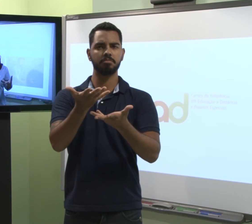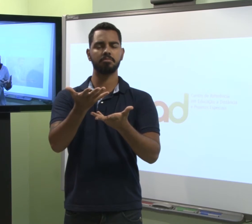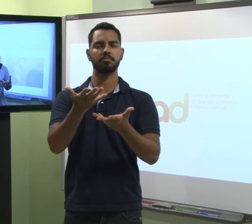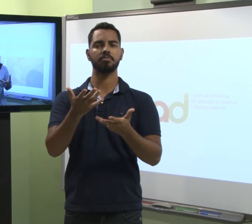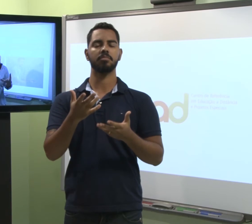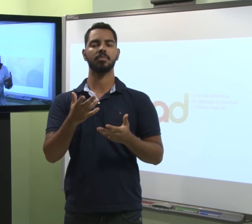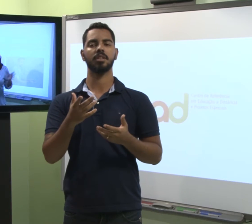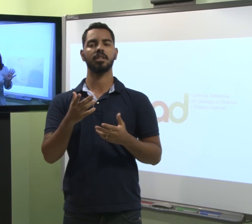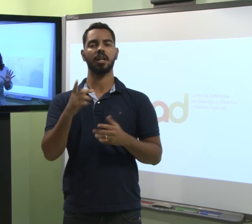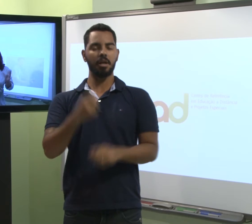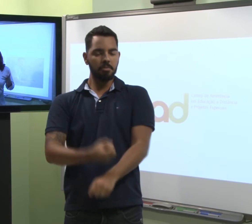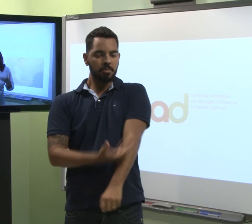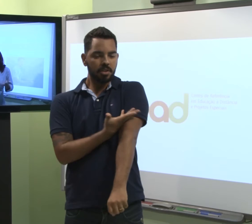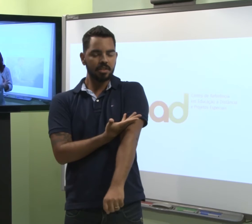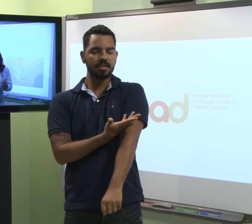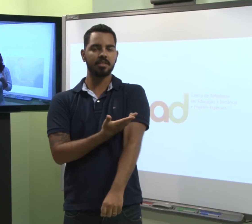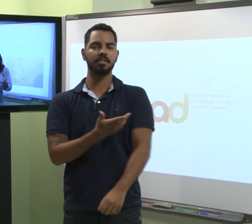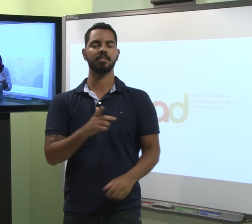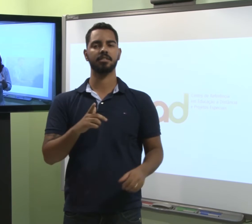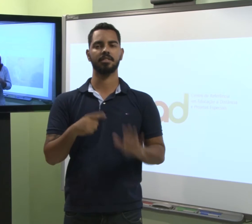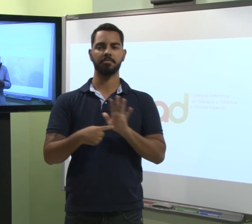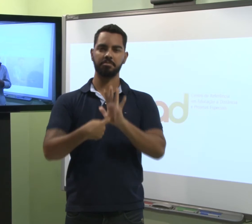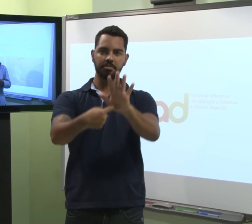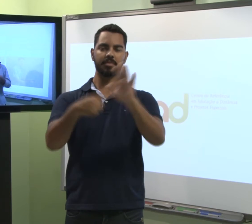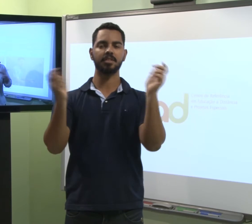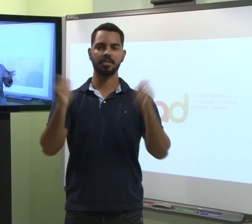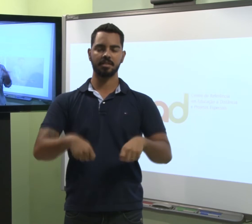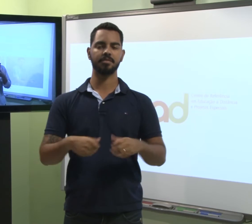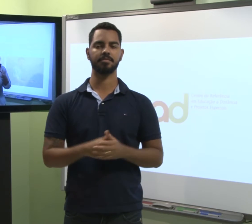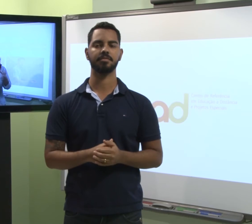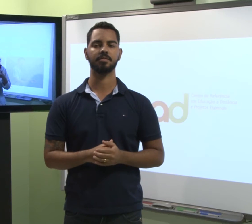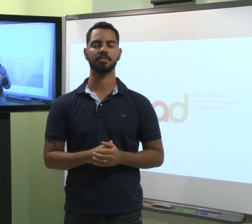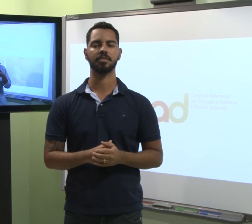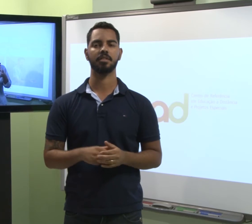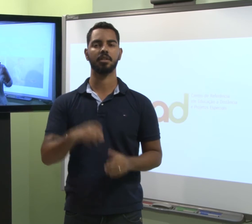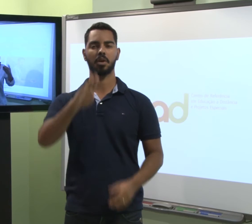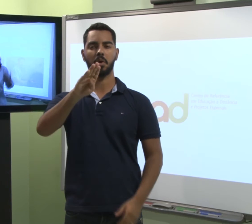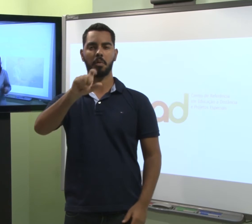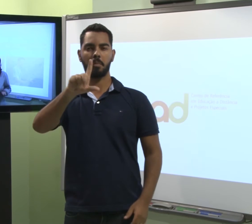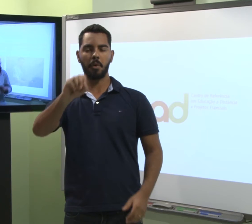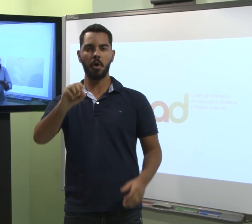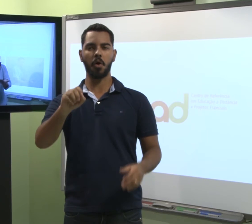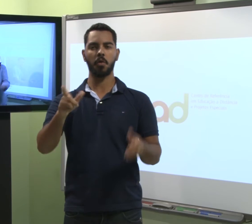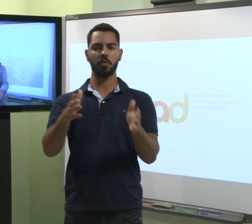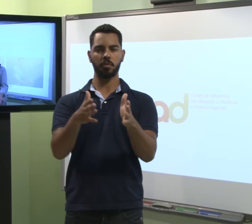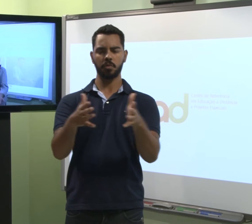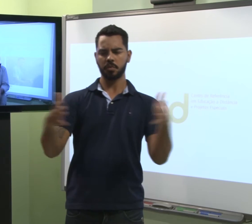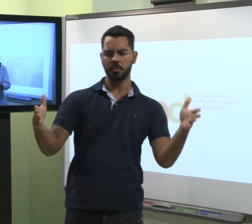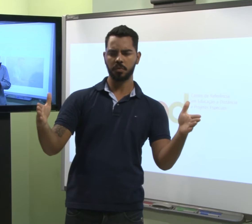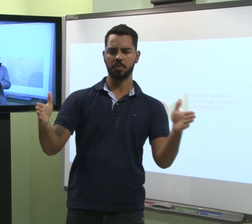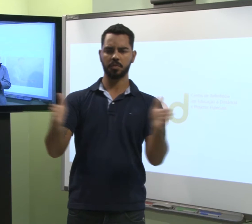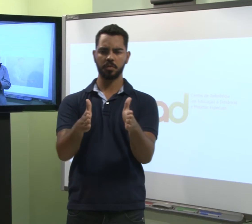como, por exemplo, o tamanho dessa forma de bolo, o formato dessa forma de bolo que está sendo colocada no forno,